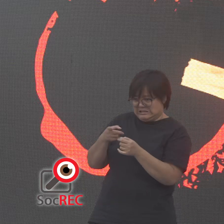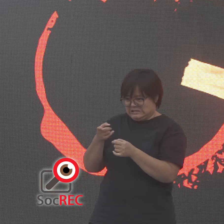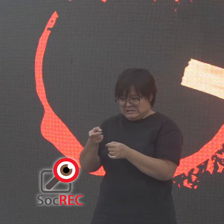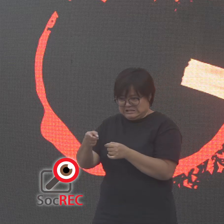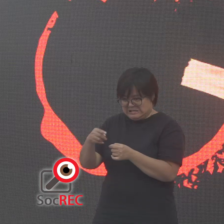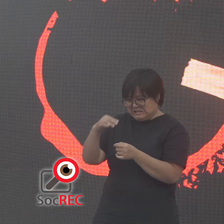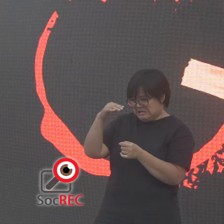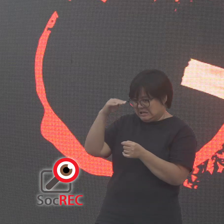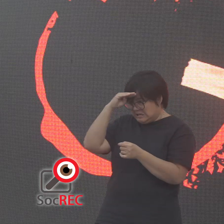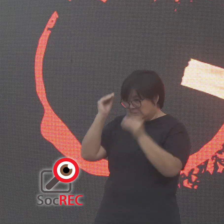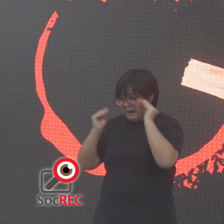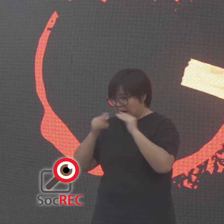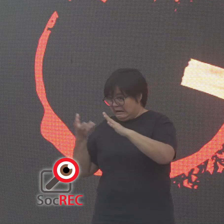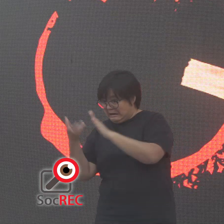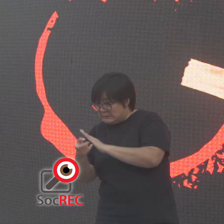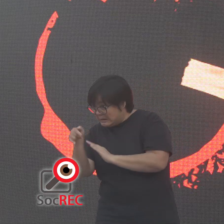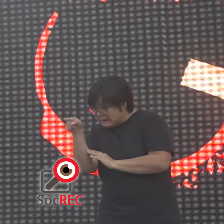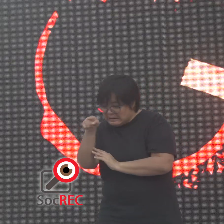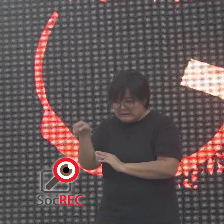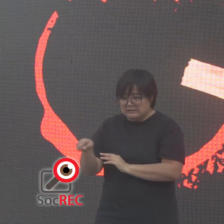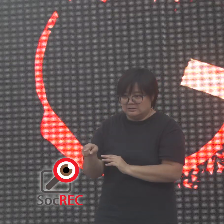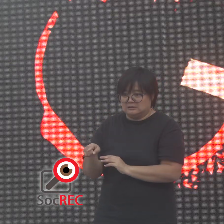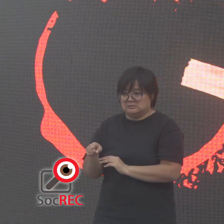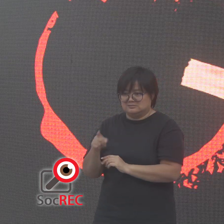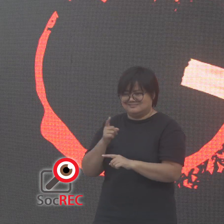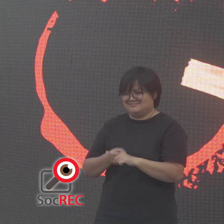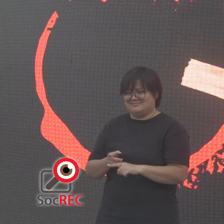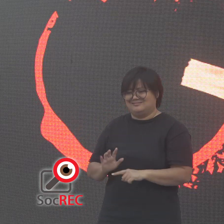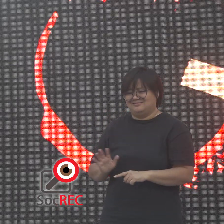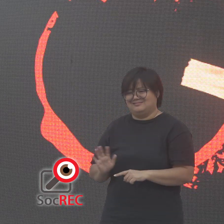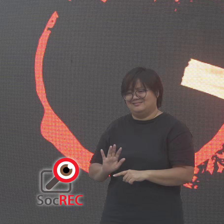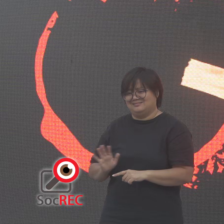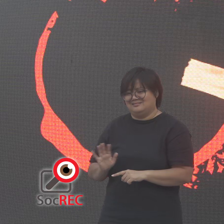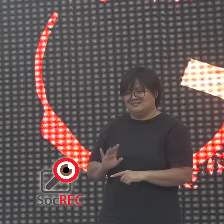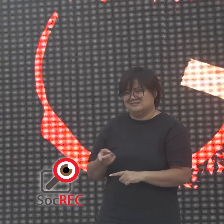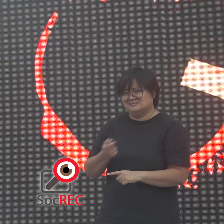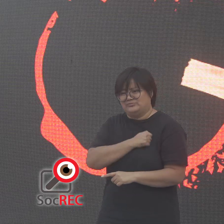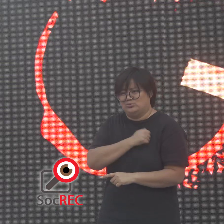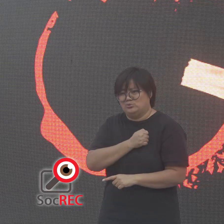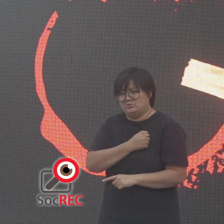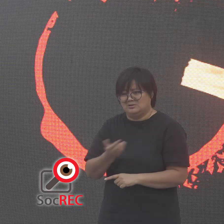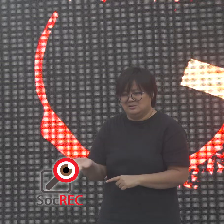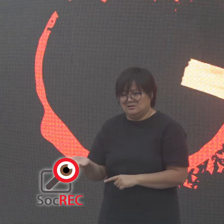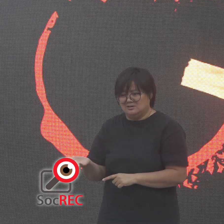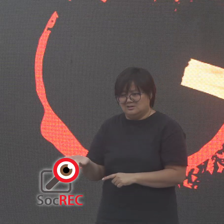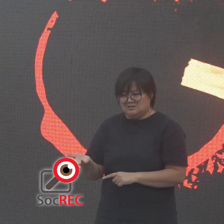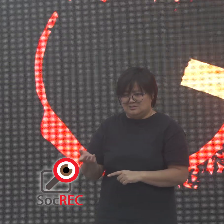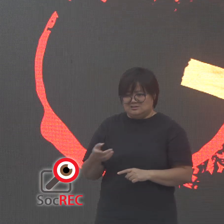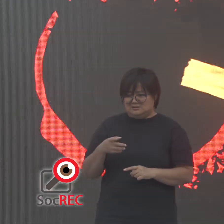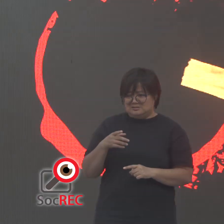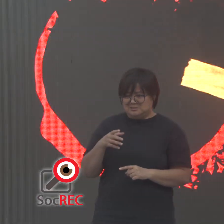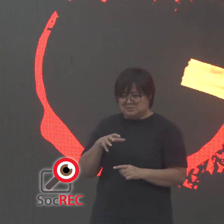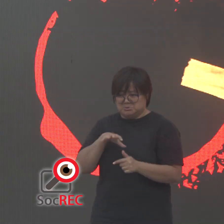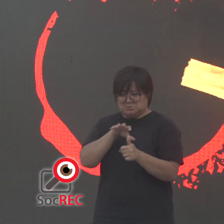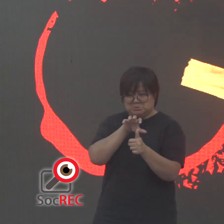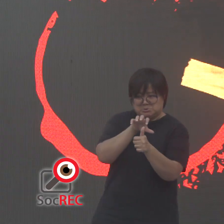狽。不要經常想捉鬼，因為捉鬼是一個很無效率的行為，想贏你可以試試令到敵人去捉